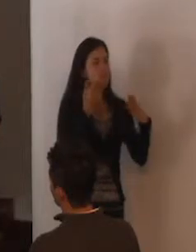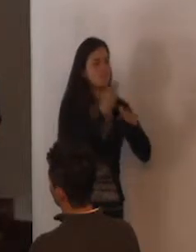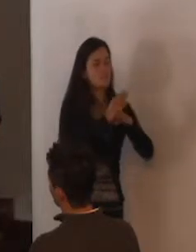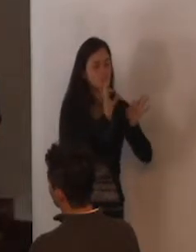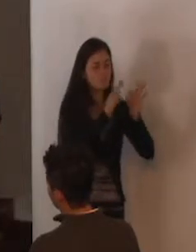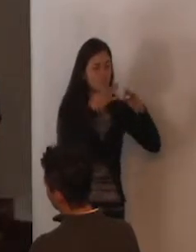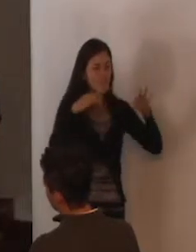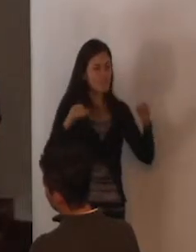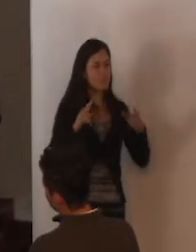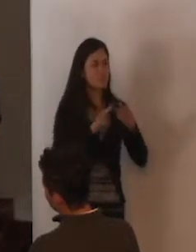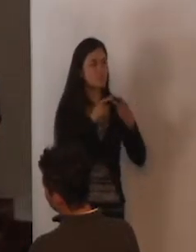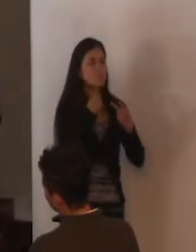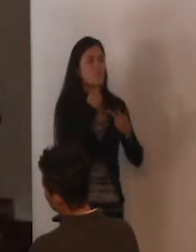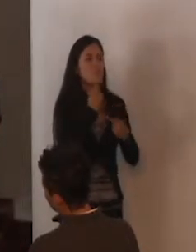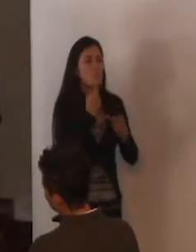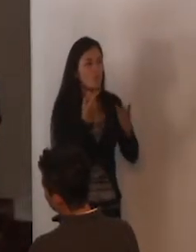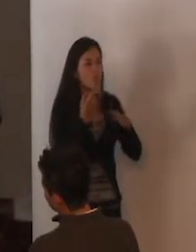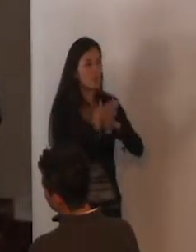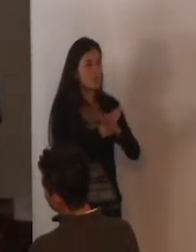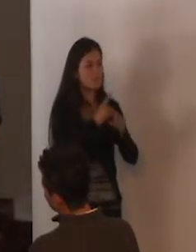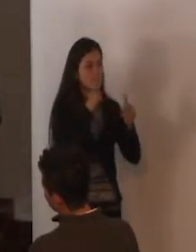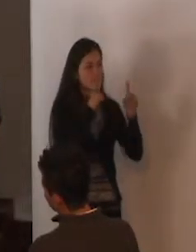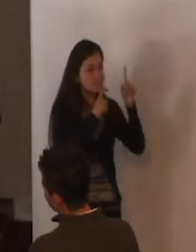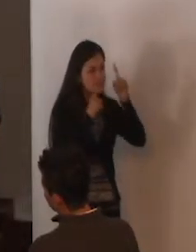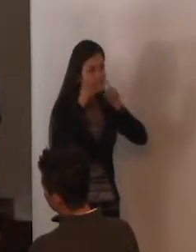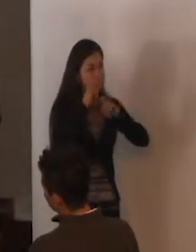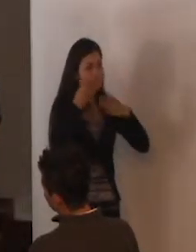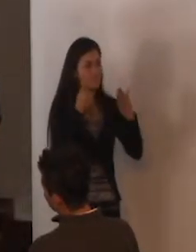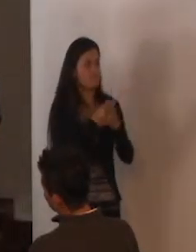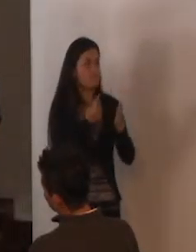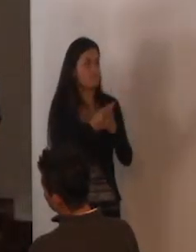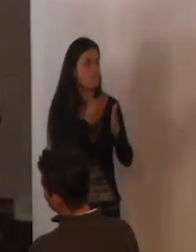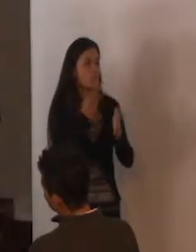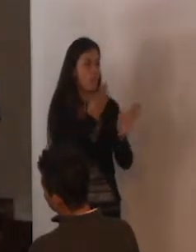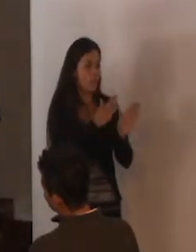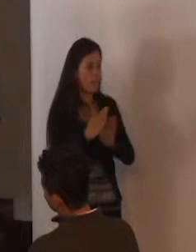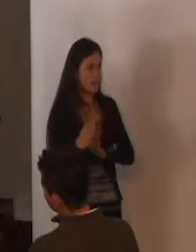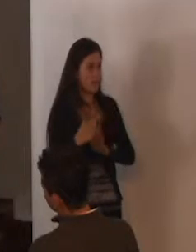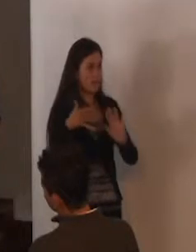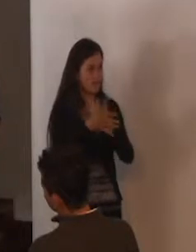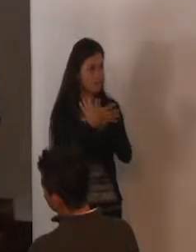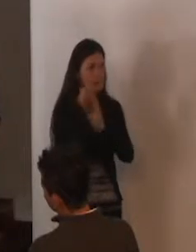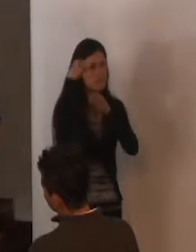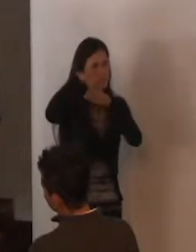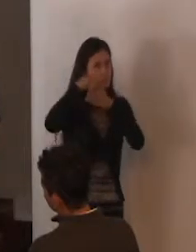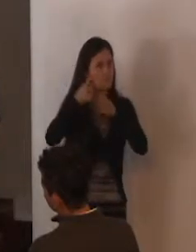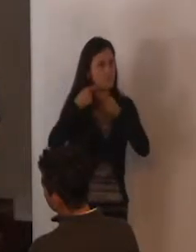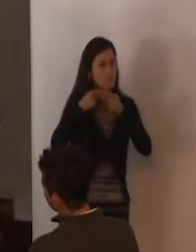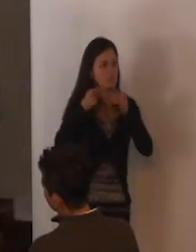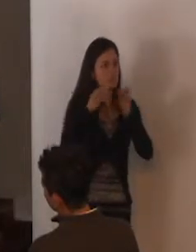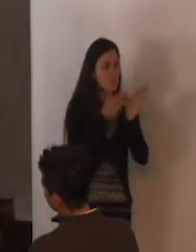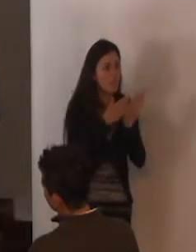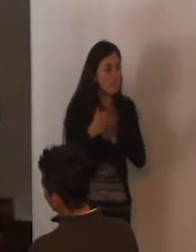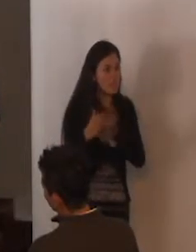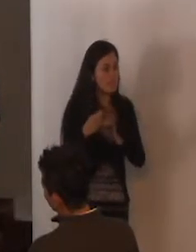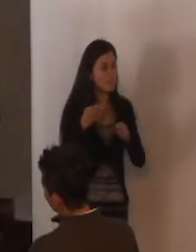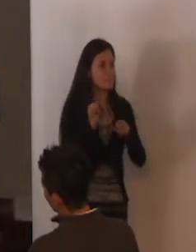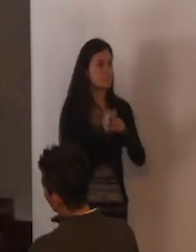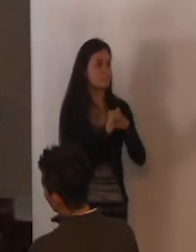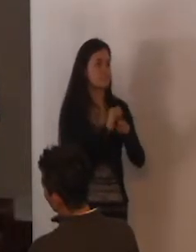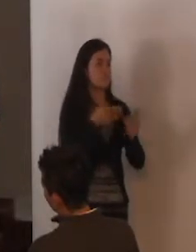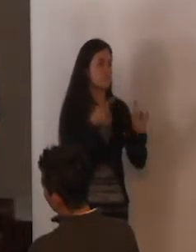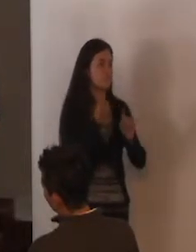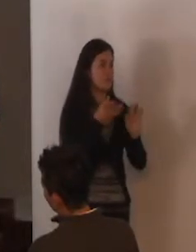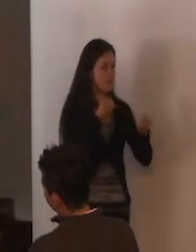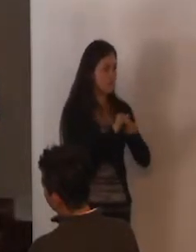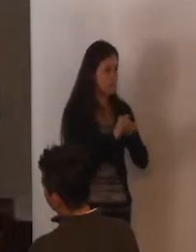los sonidos y las sílabas dentro de las palabras. Planear esta información requiere de mayor práctica, requiere